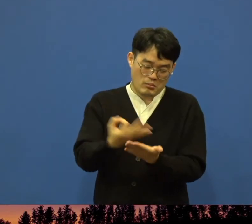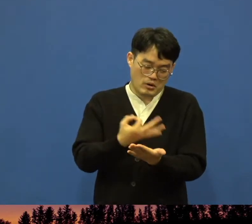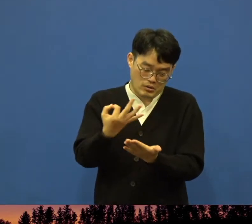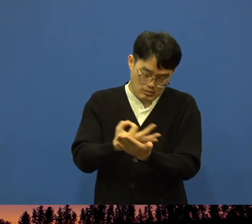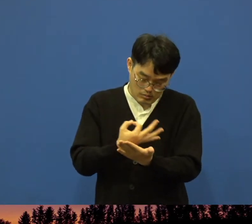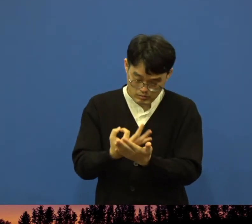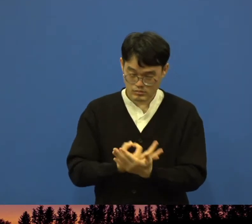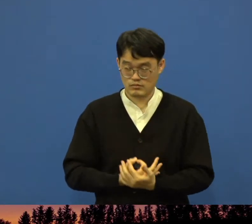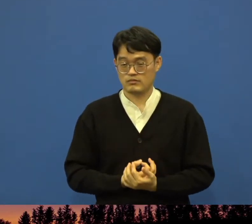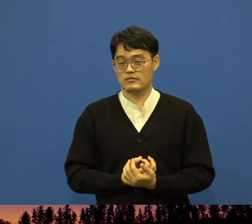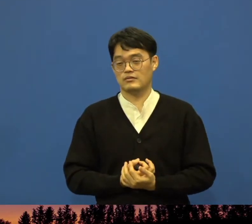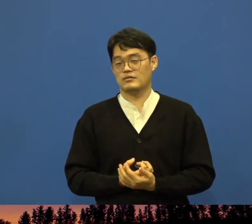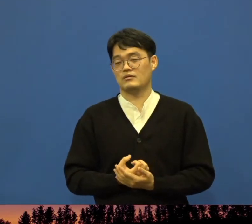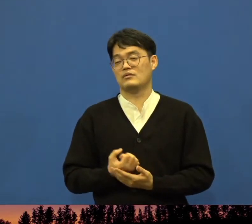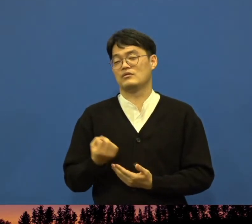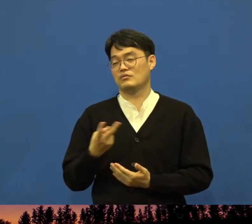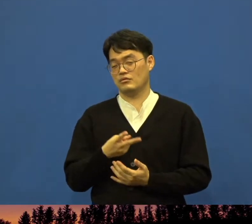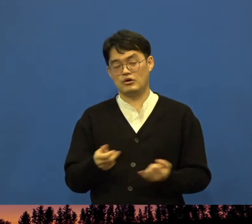벌고,